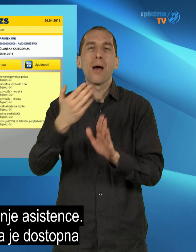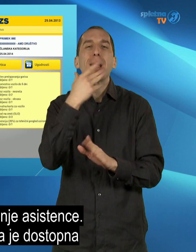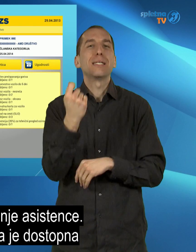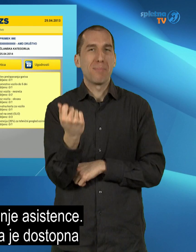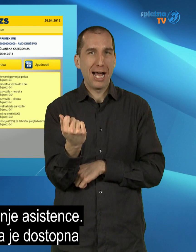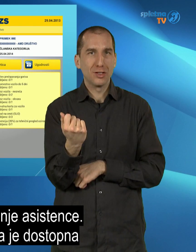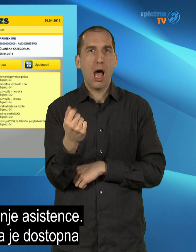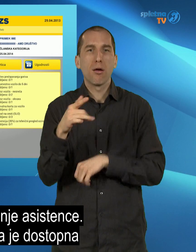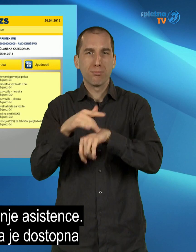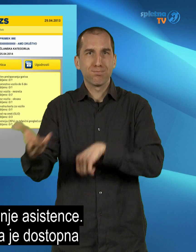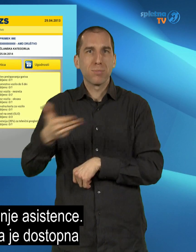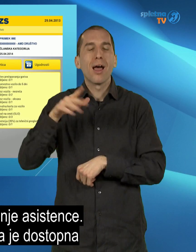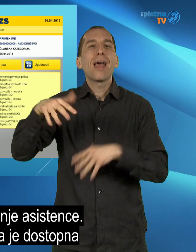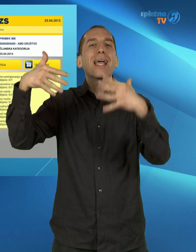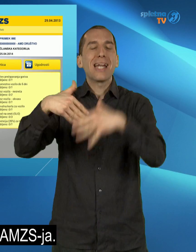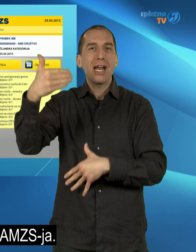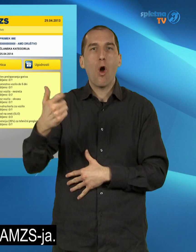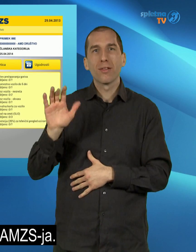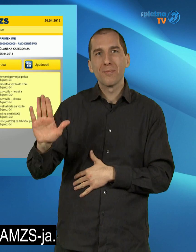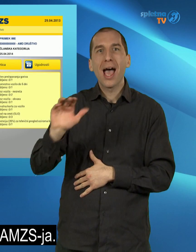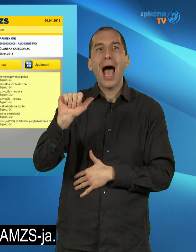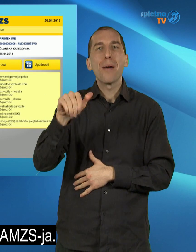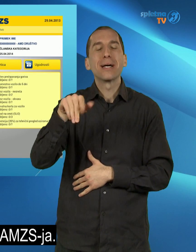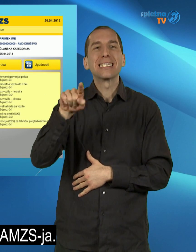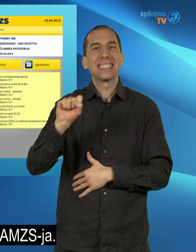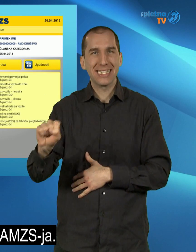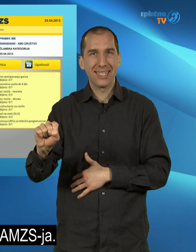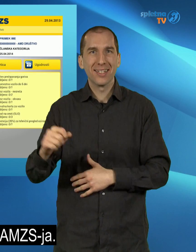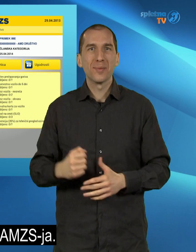Brezplačna aplikacija je dostopna na spletni strani AMZS-ja.